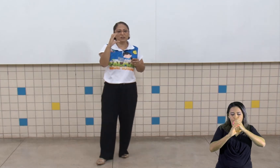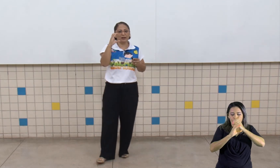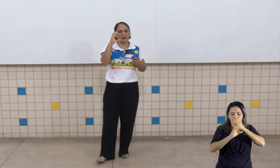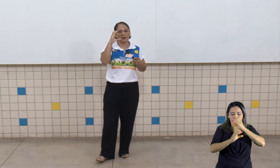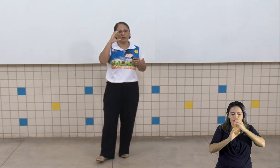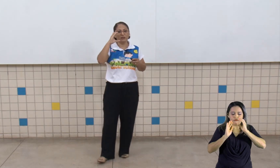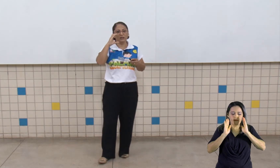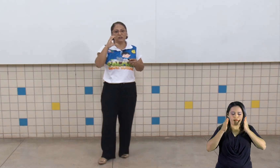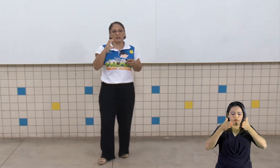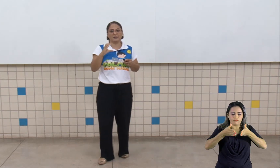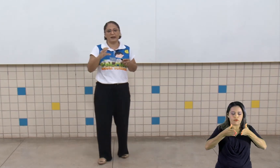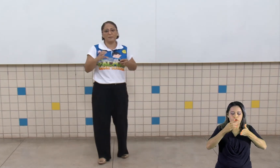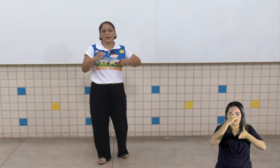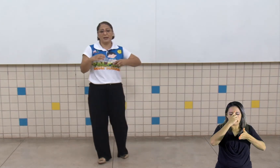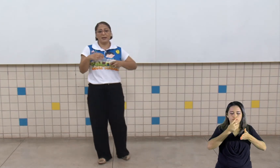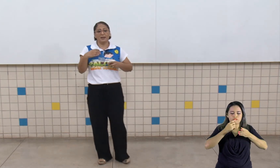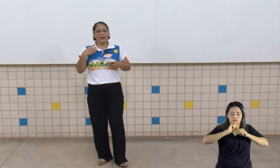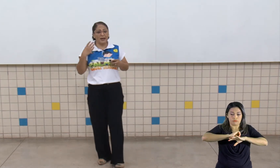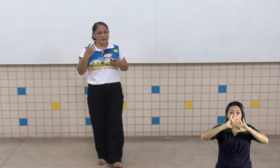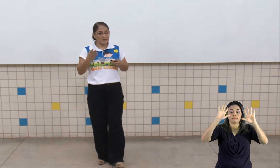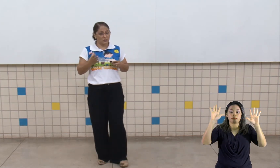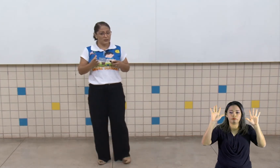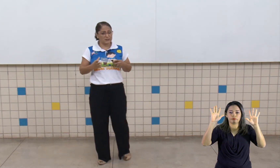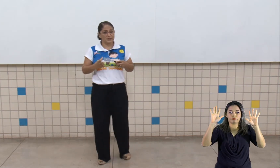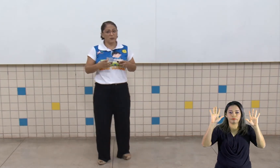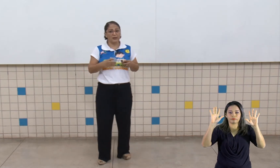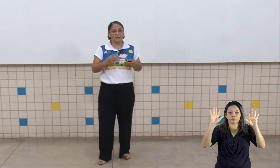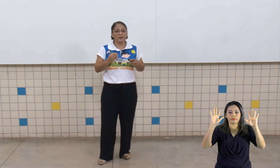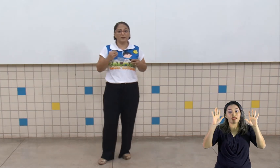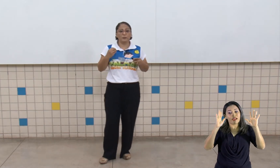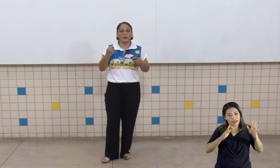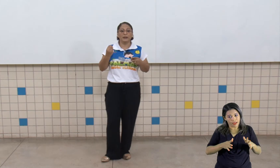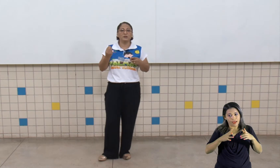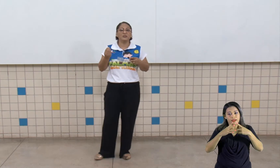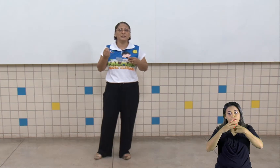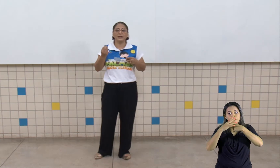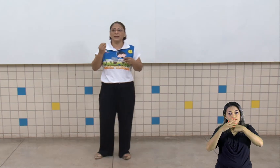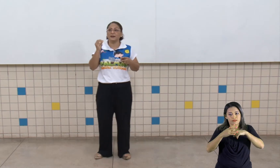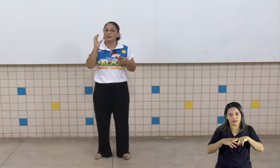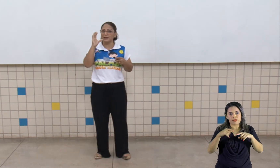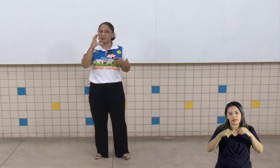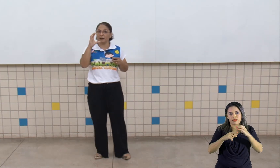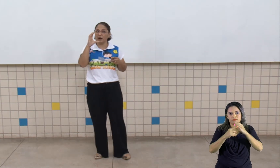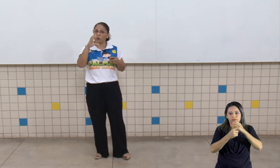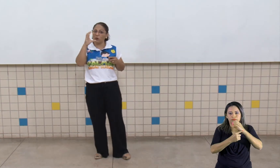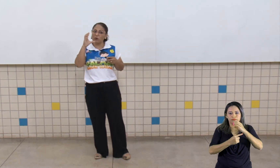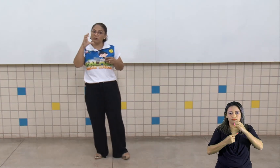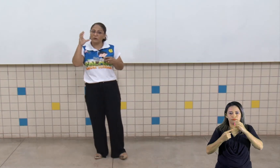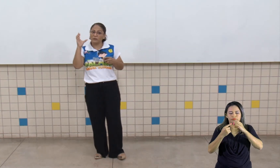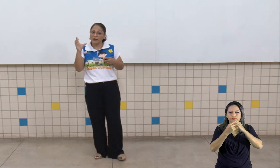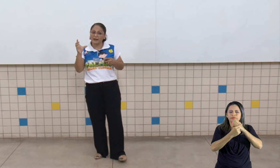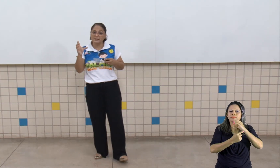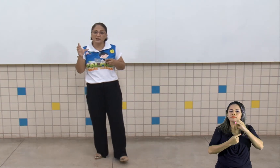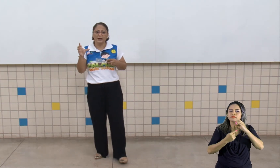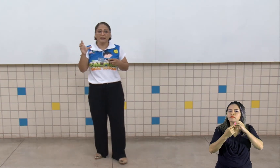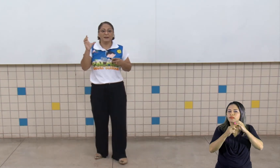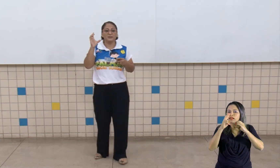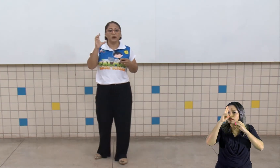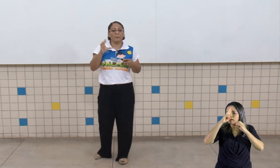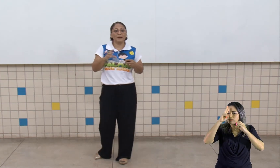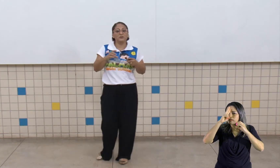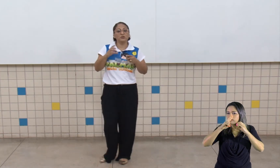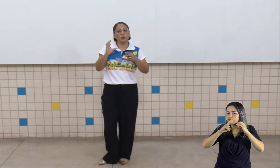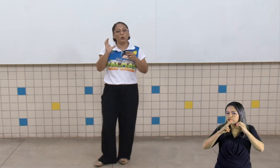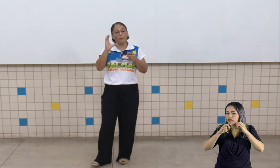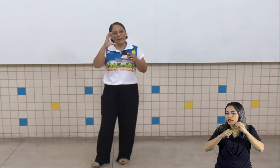vai deixar aquela imagem nítida, tá? E essa correção, ela é feita por lentes cilíndricas, lembra lá? Côncava, convexa, que